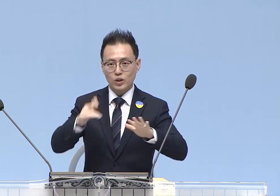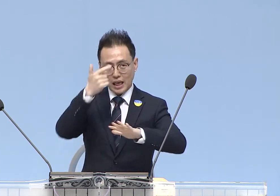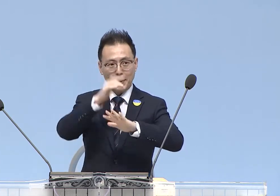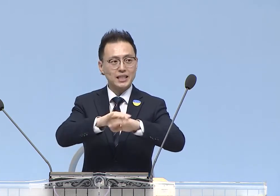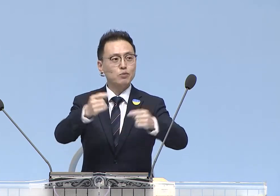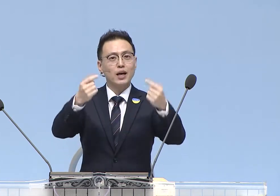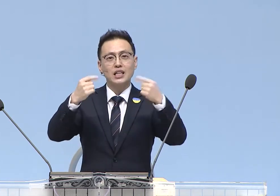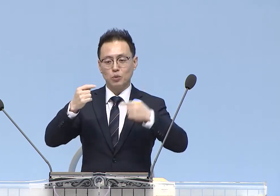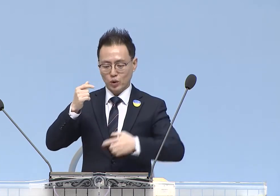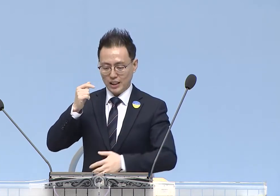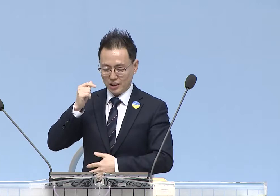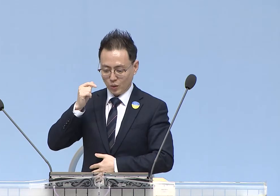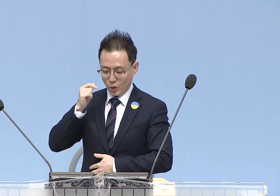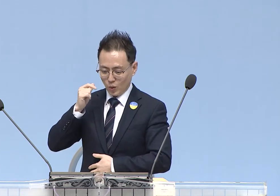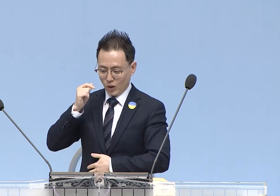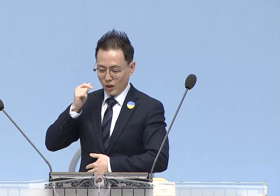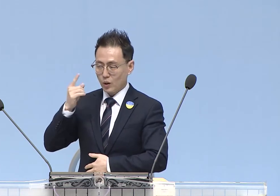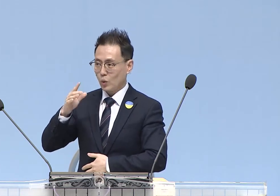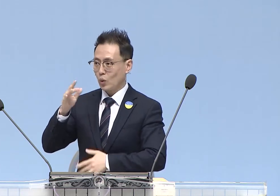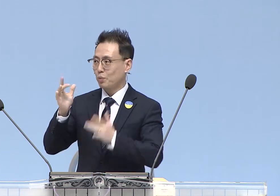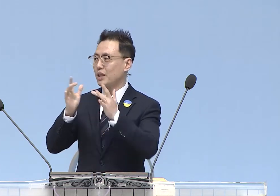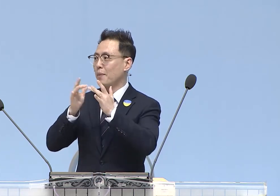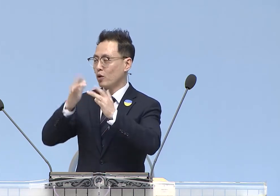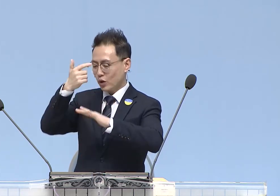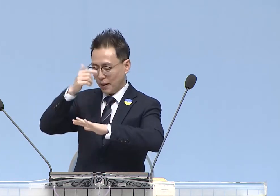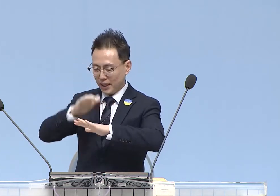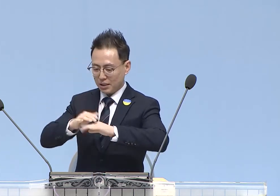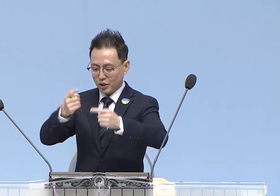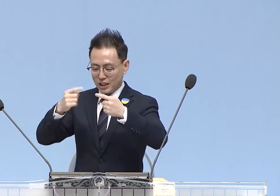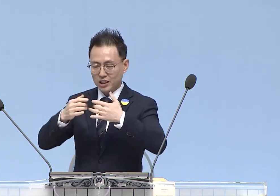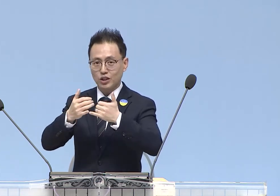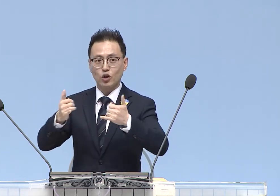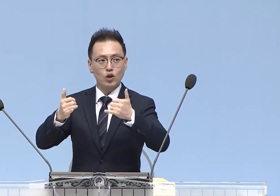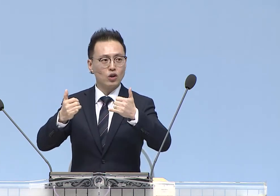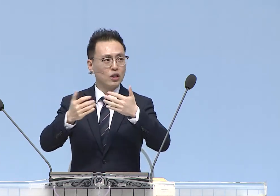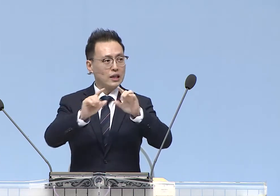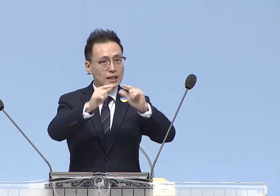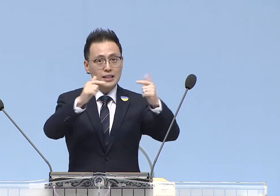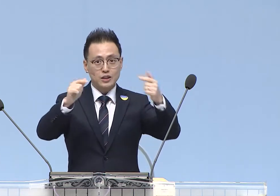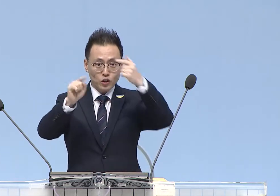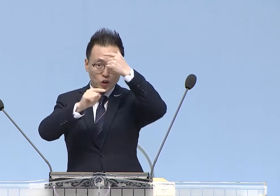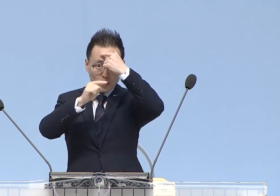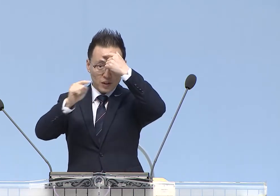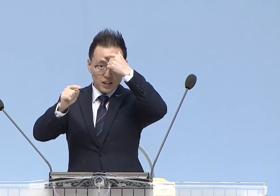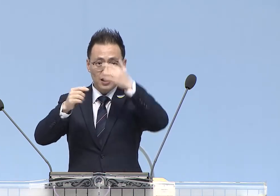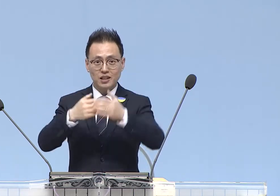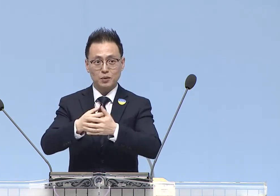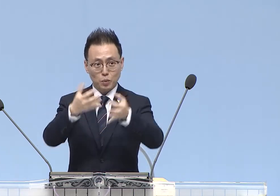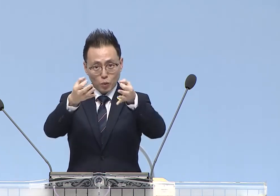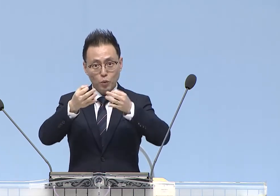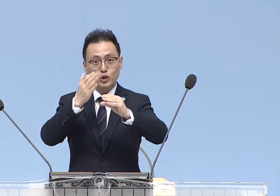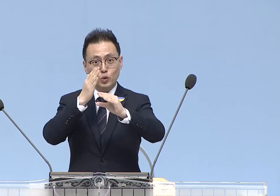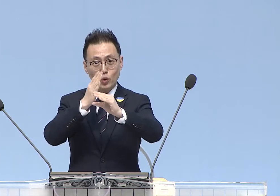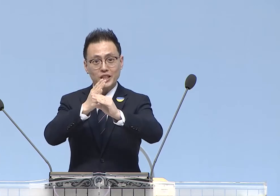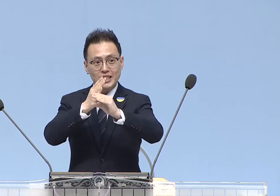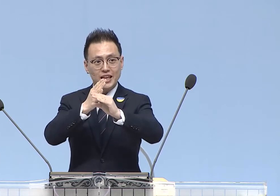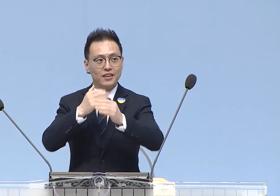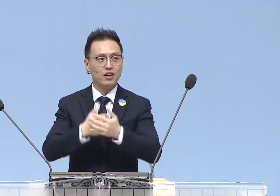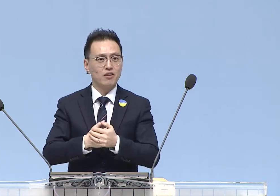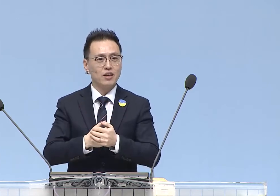예배에 참석하지 못하시고 또 비대면으로 예배에 참석하시는 여러 그 성도님들 보고 계실 텐데요.